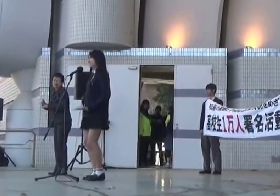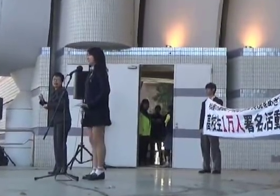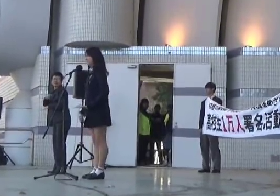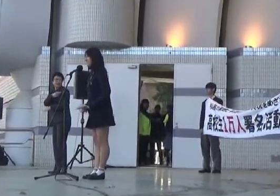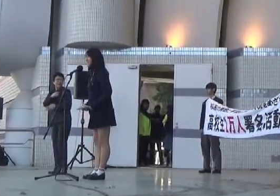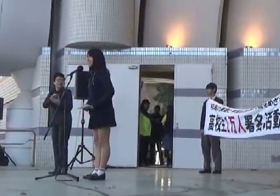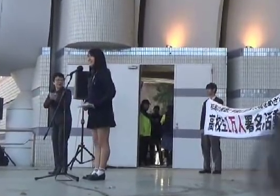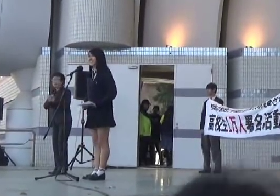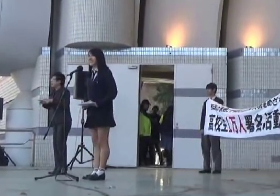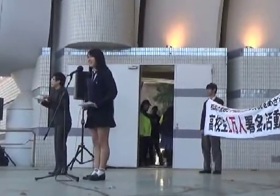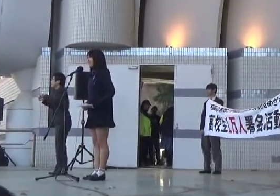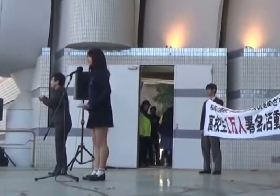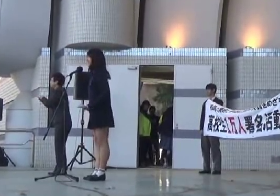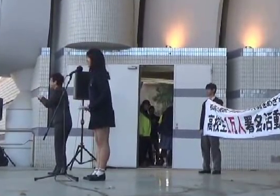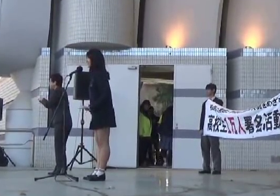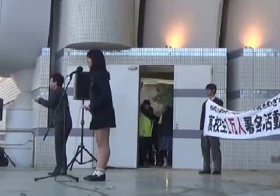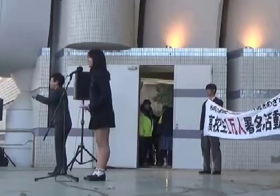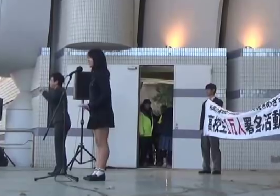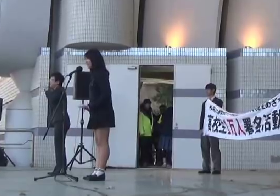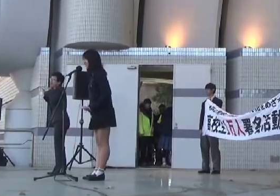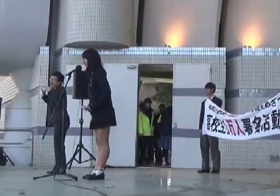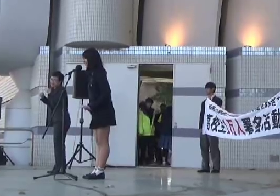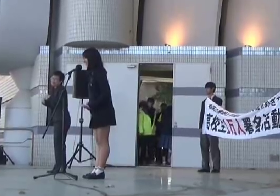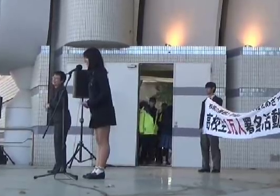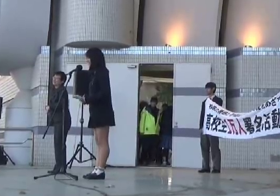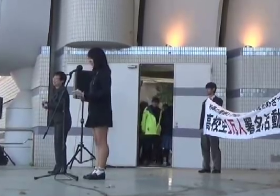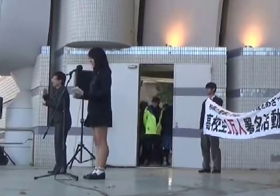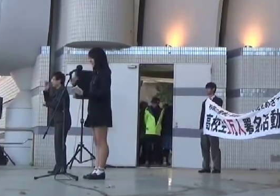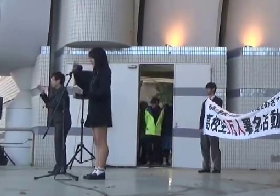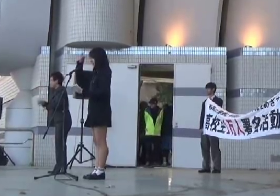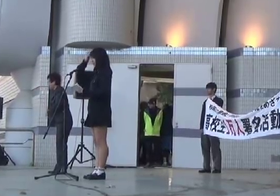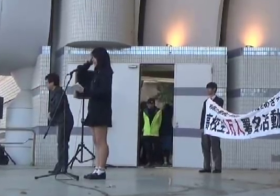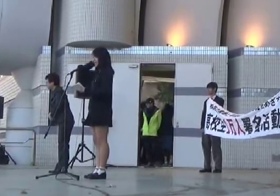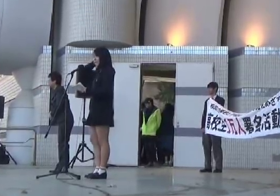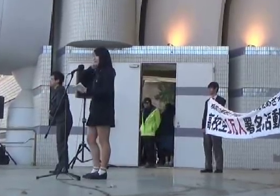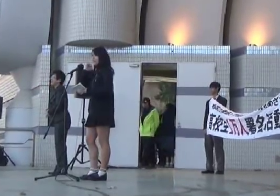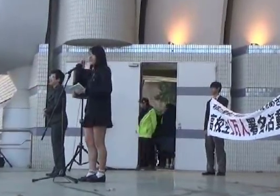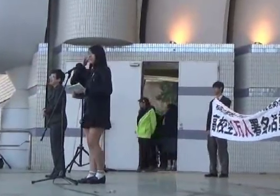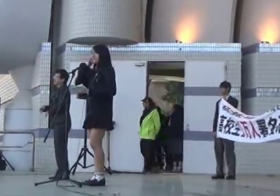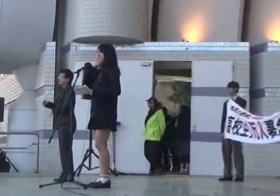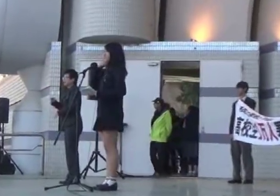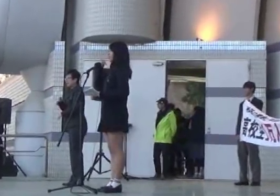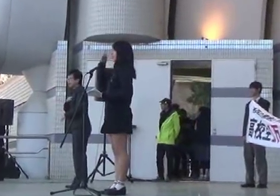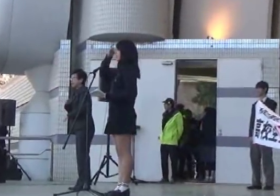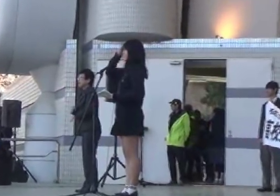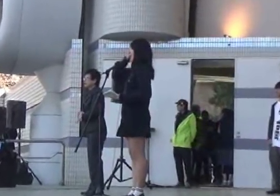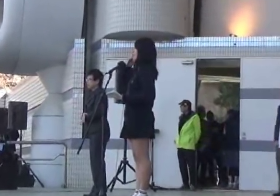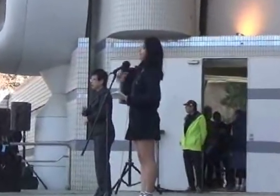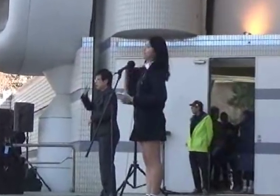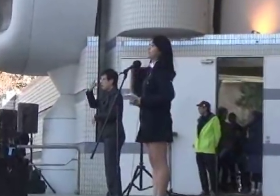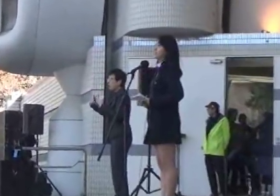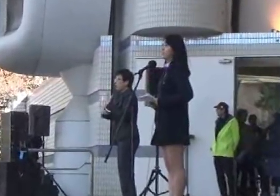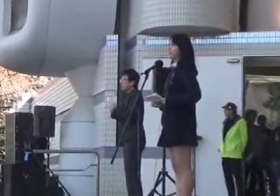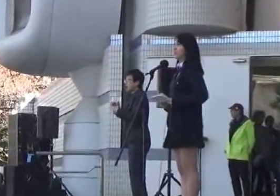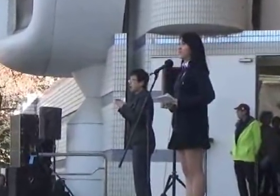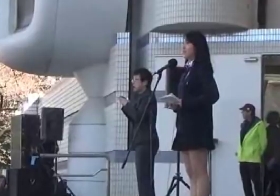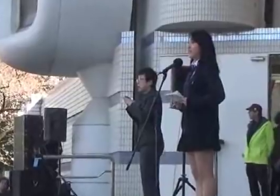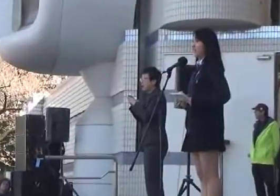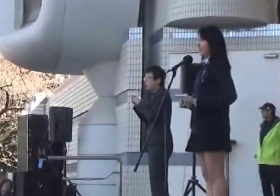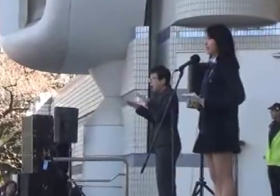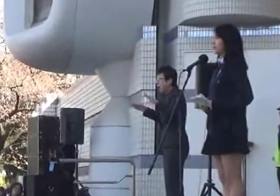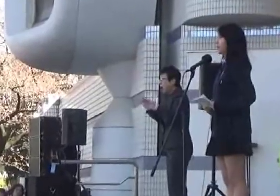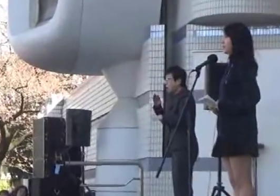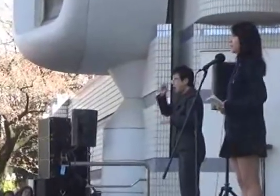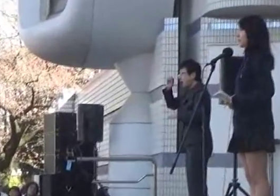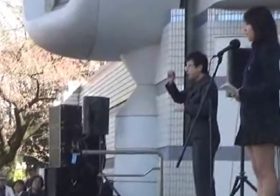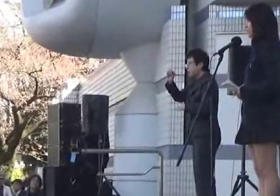仲間たちと共に、登壇させていただきます。よろしくお願いいたします。まずはじめに高校生平和大使と